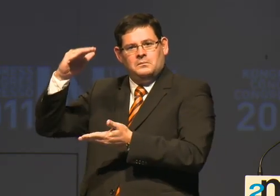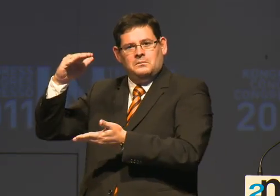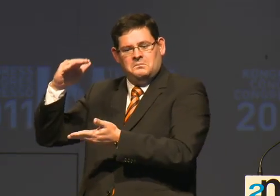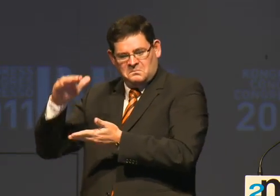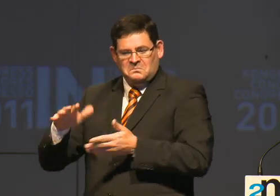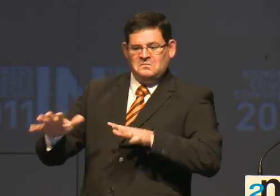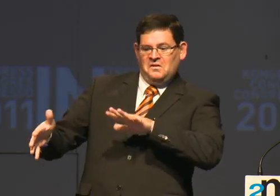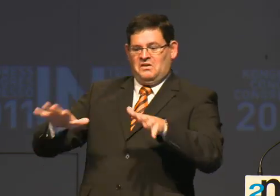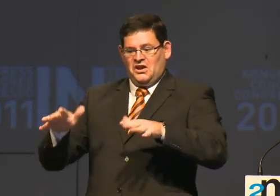la scolarité,